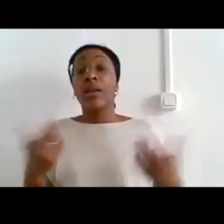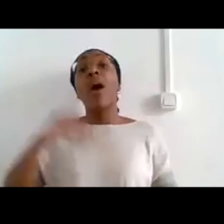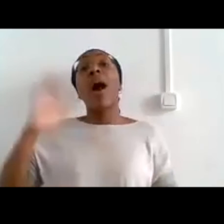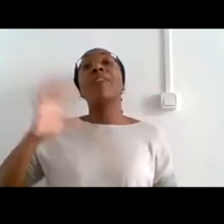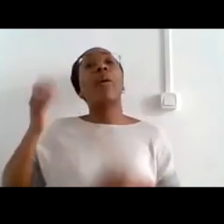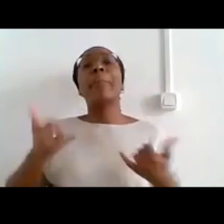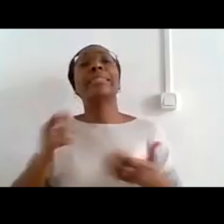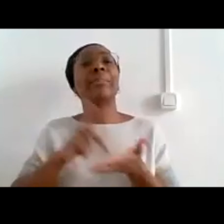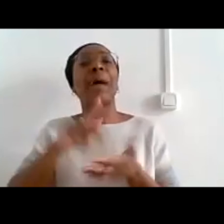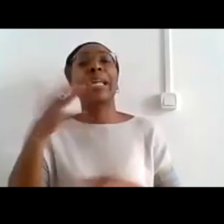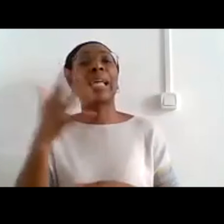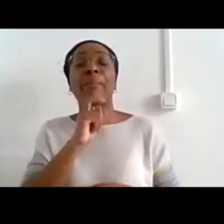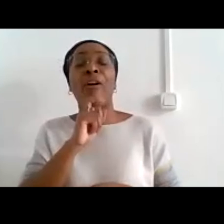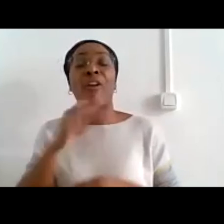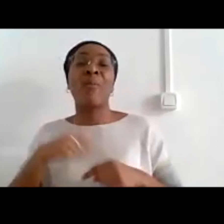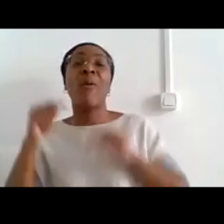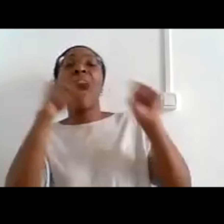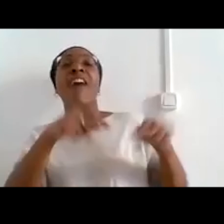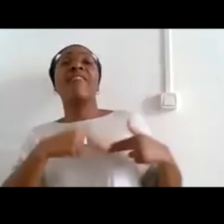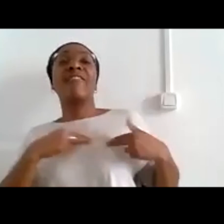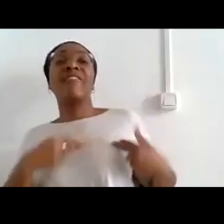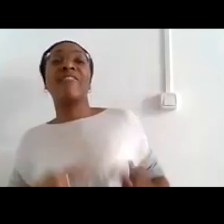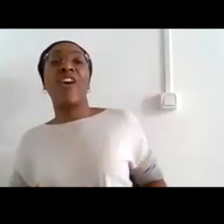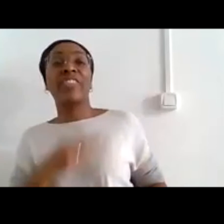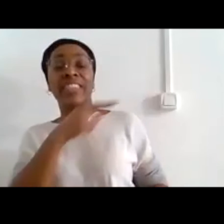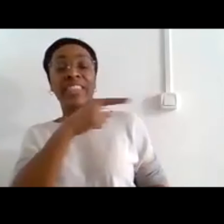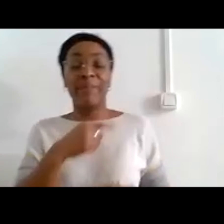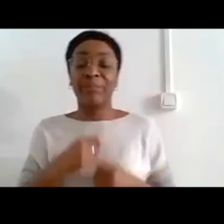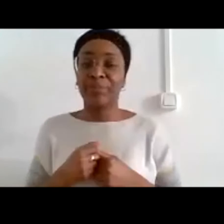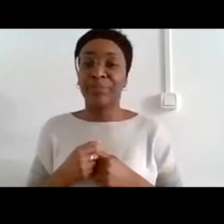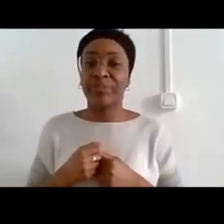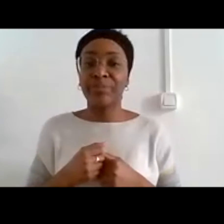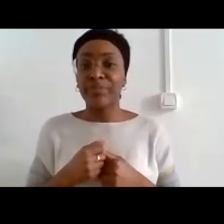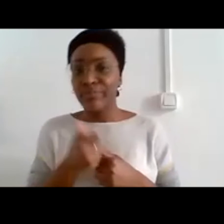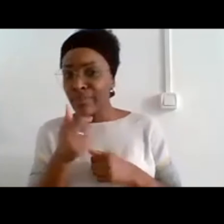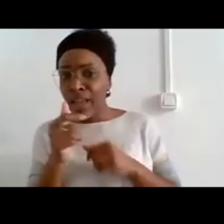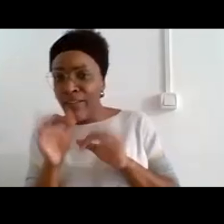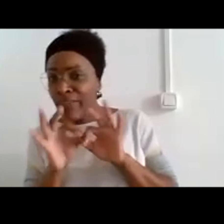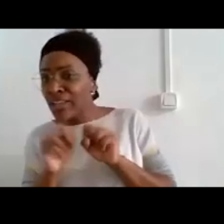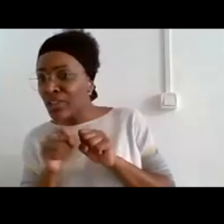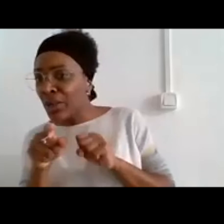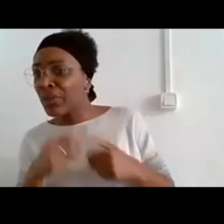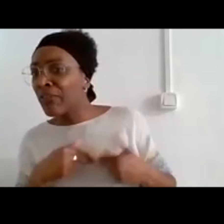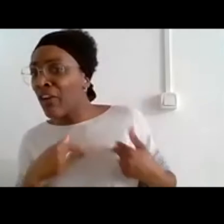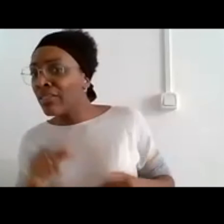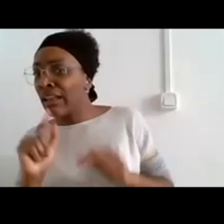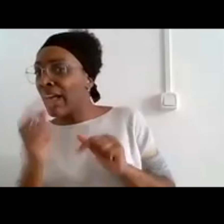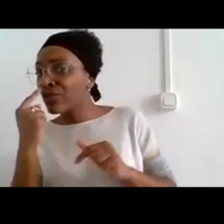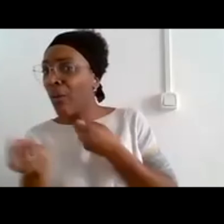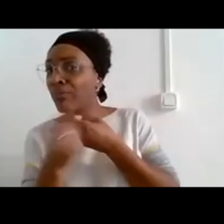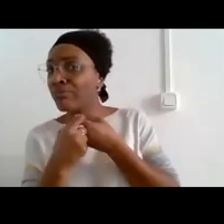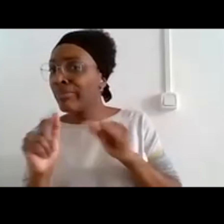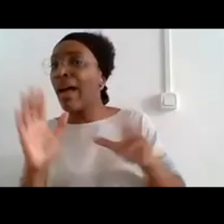de reprendre l'église à La Roche-sur-Yon. Alors j'ai quelqu'un de La Roche-sur-Yon ce matin qui est connecté là, mais il va reconnaître, ce qui s'est